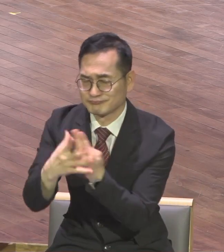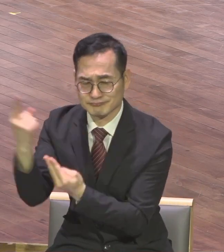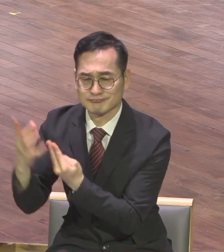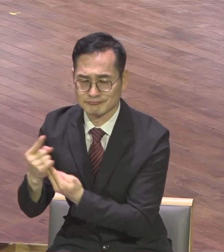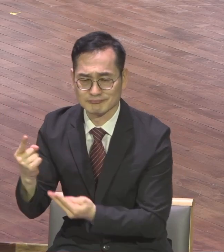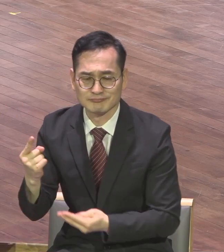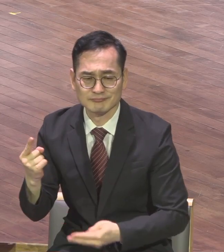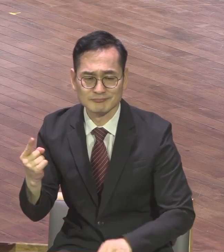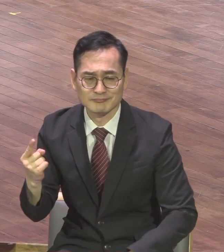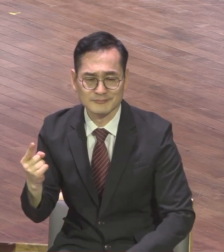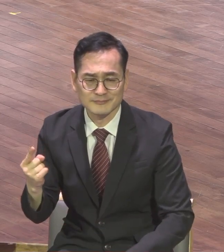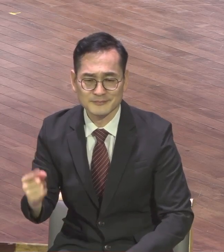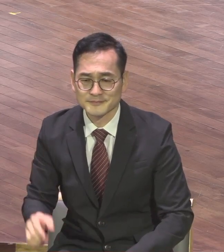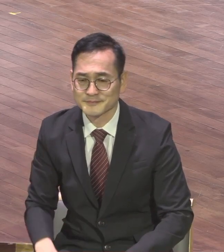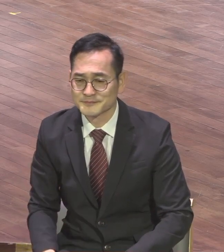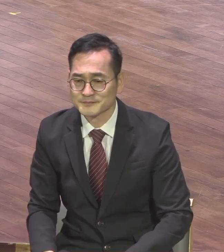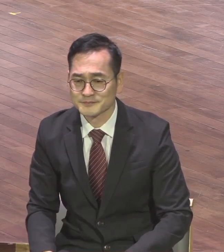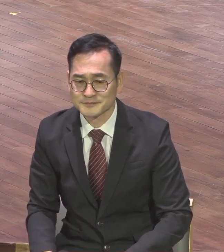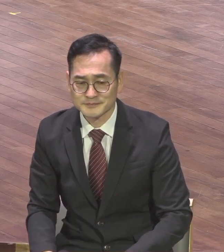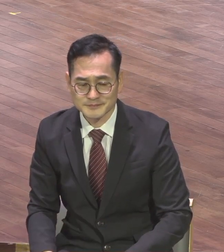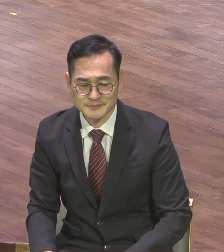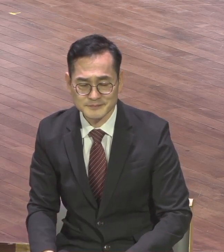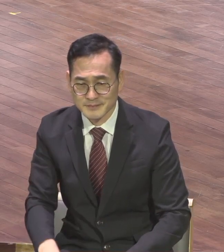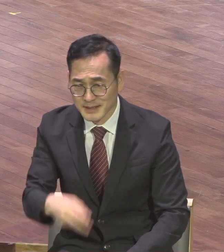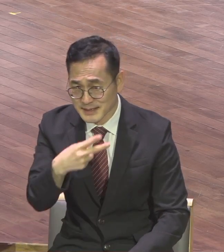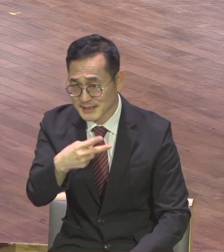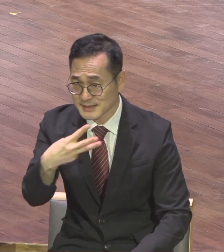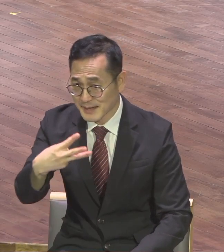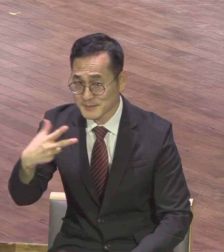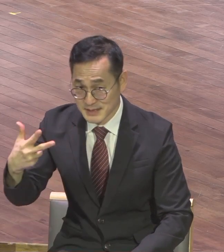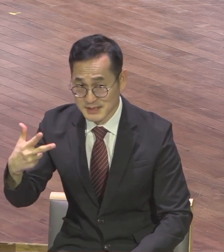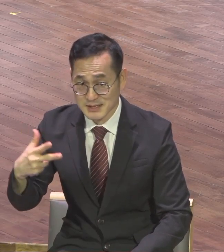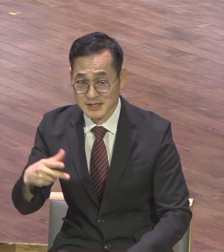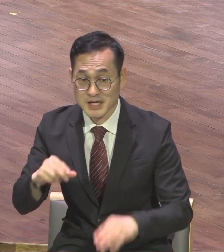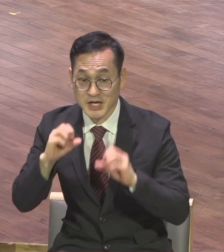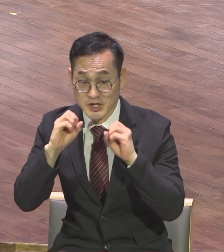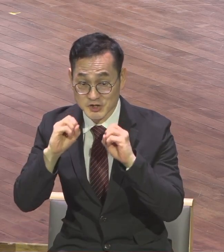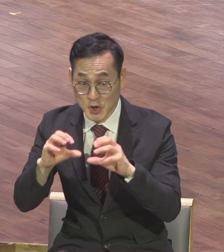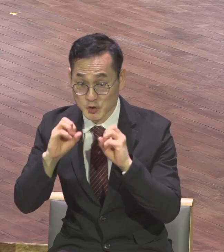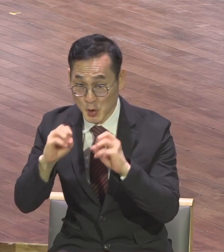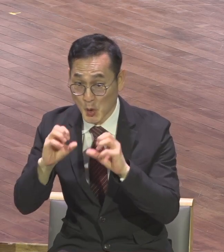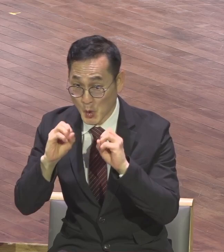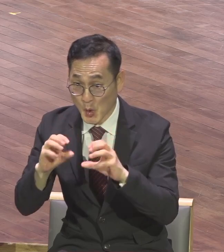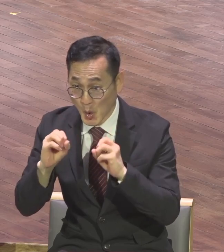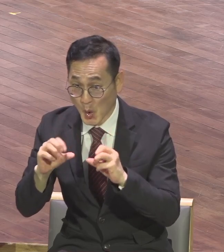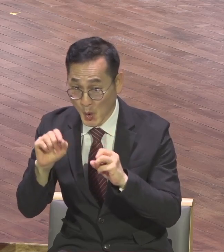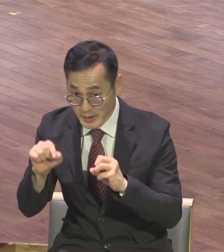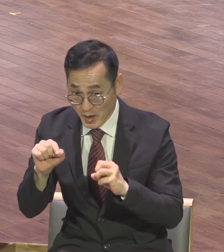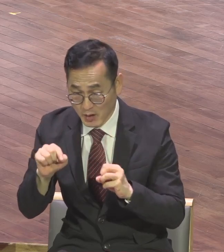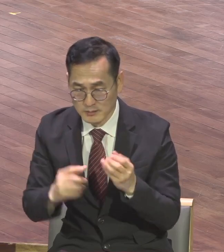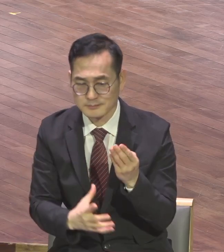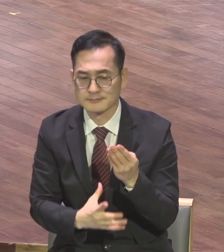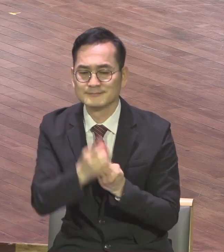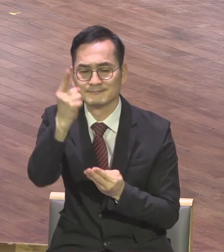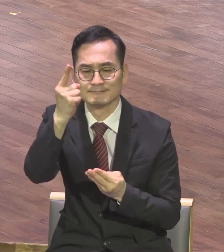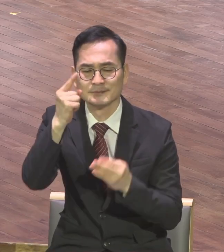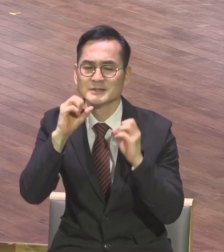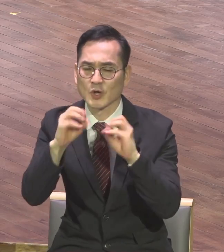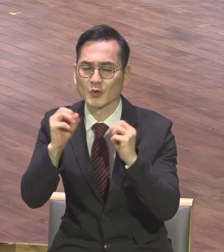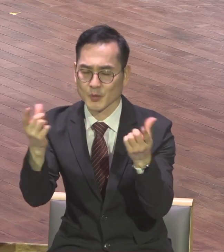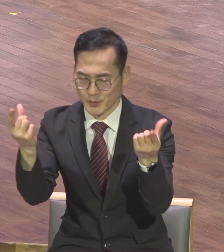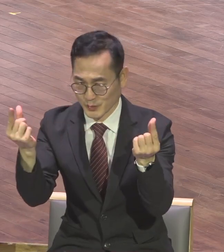영상을 통해 말씀드렸습니다. 237 선교는 원리서 선교예요. 마음을 같이